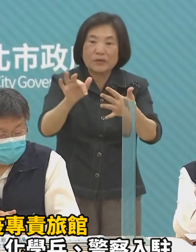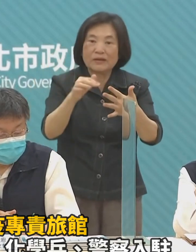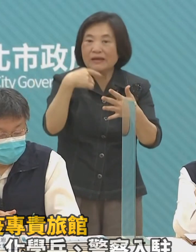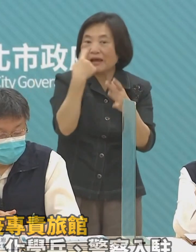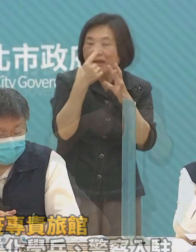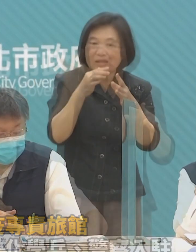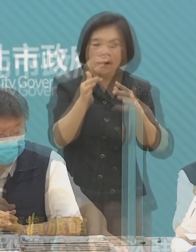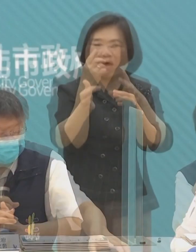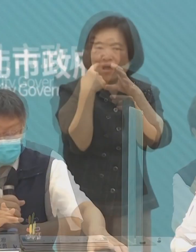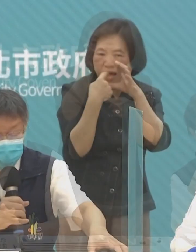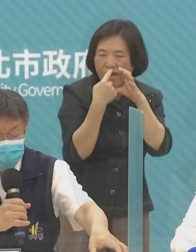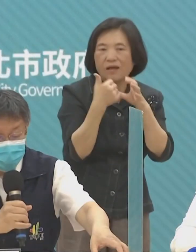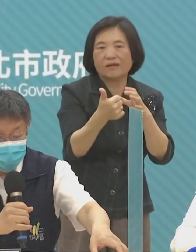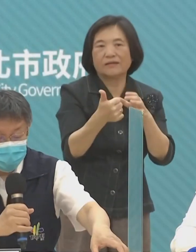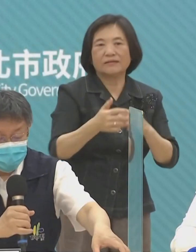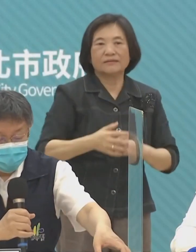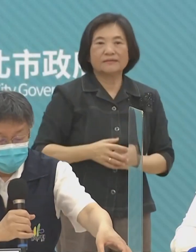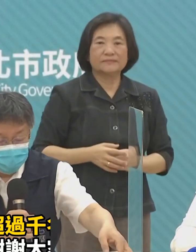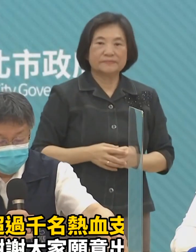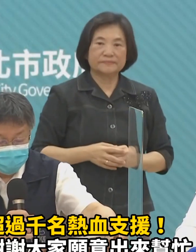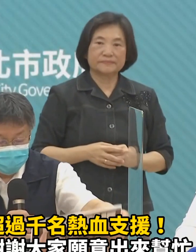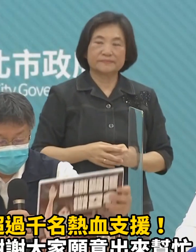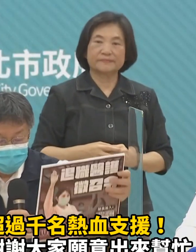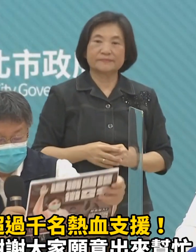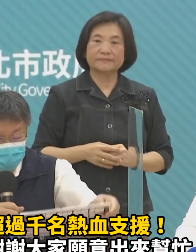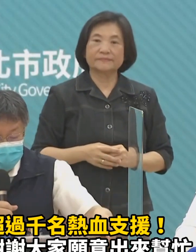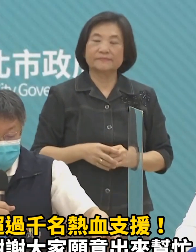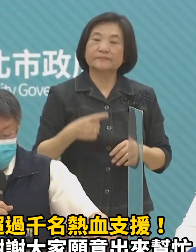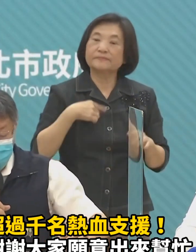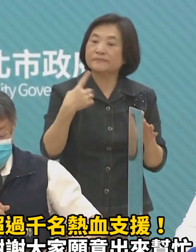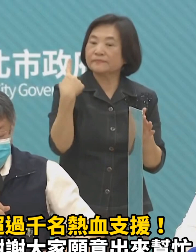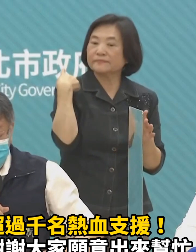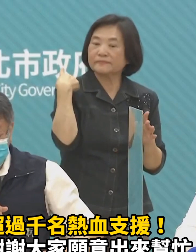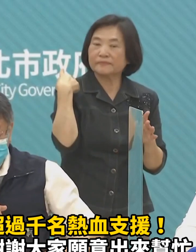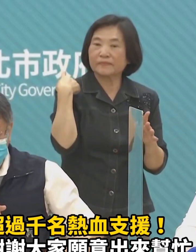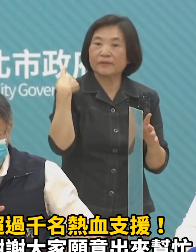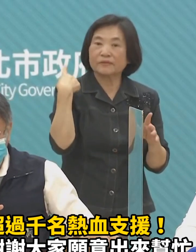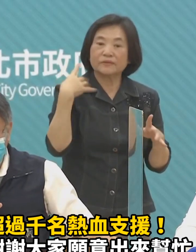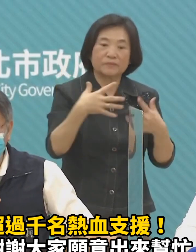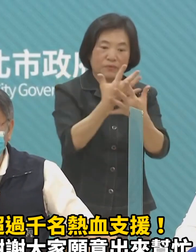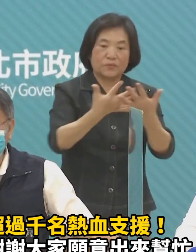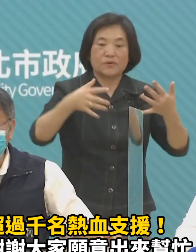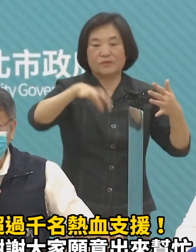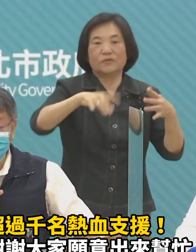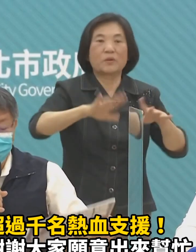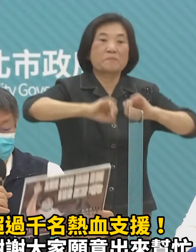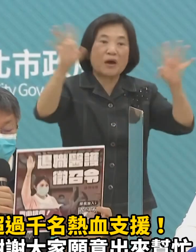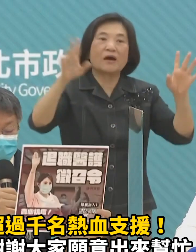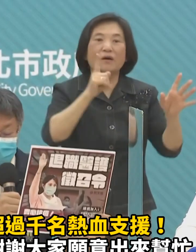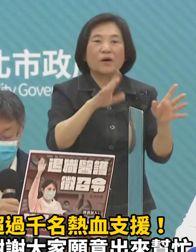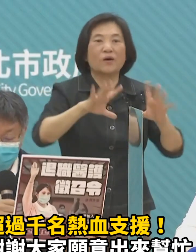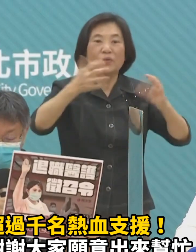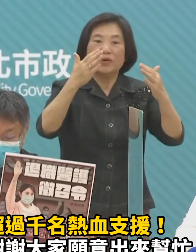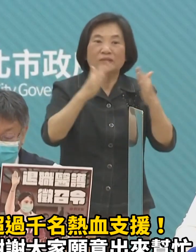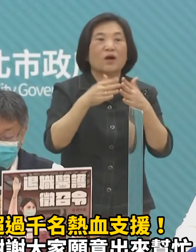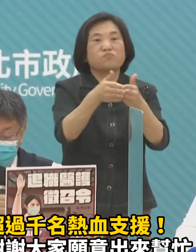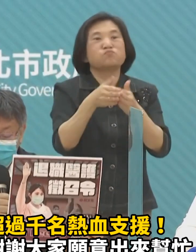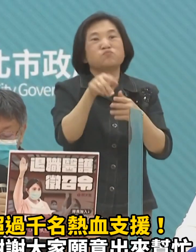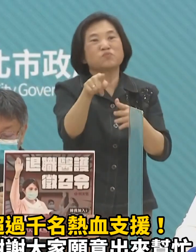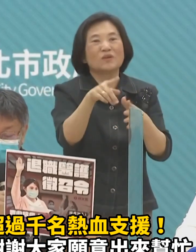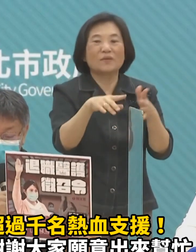众可以放心。 我们昨天有在网络上说国家需要你嘛，结果到现在为